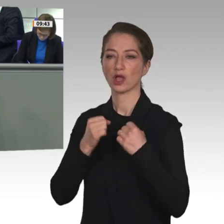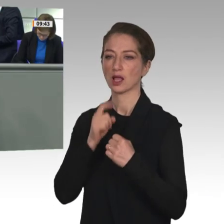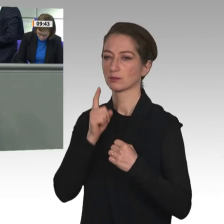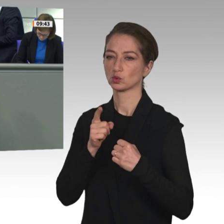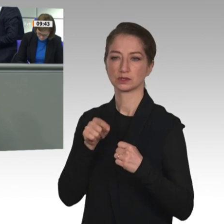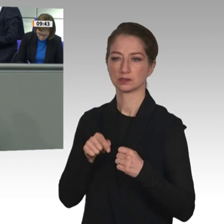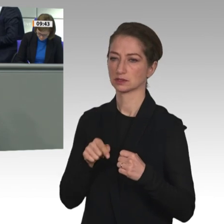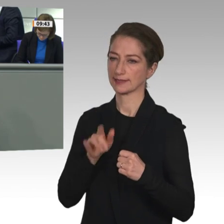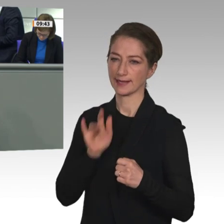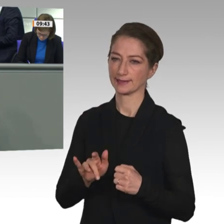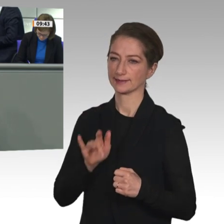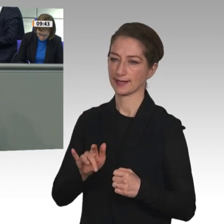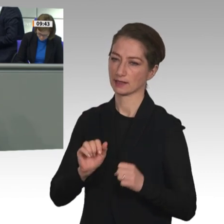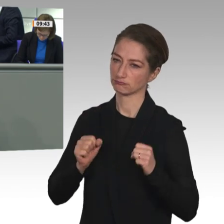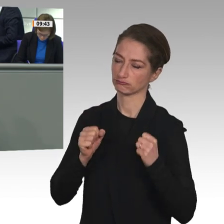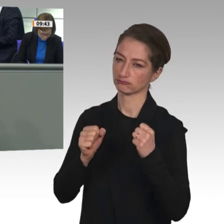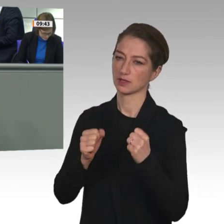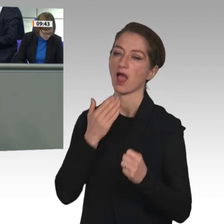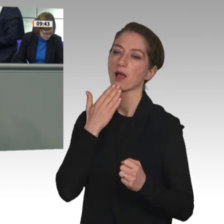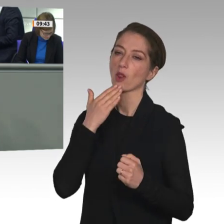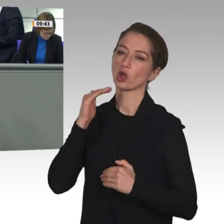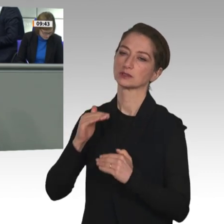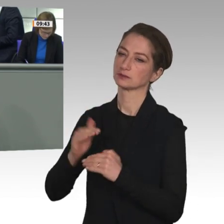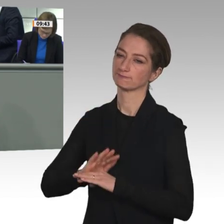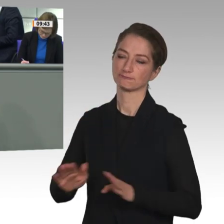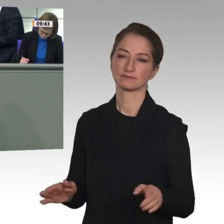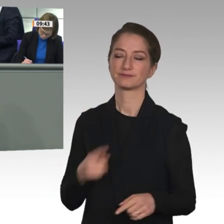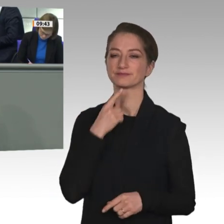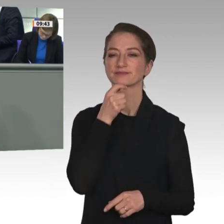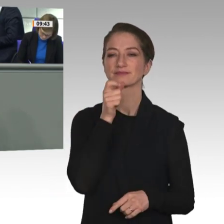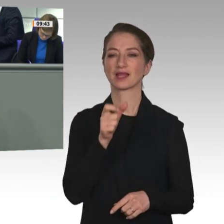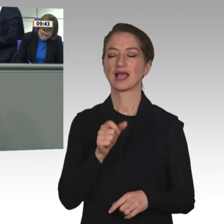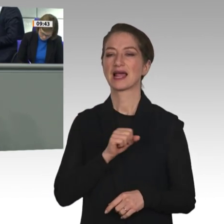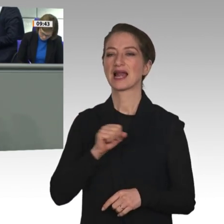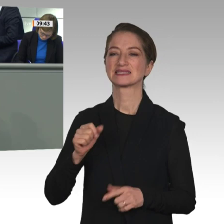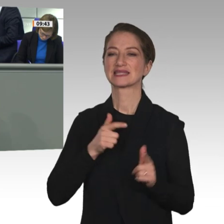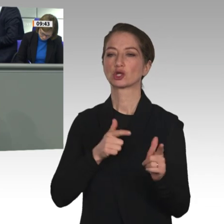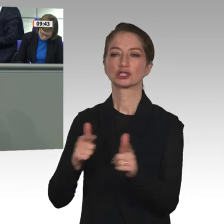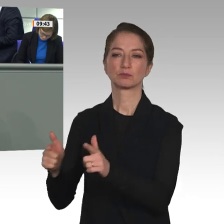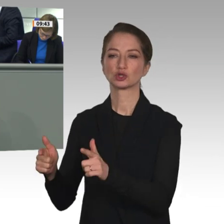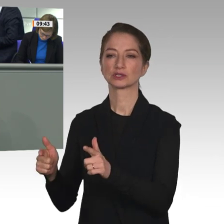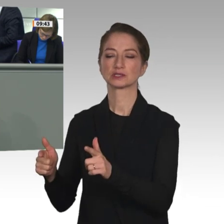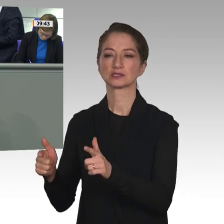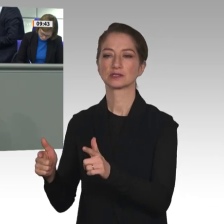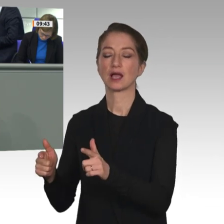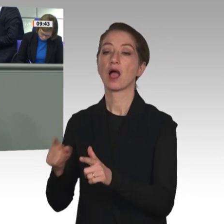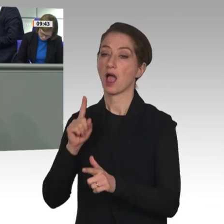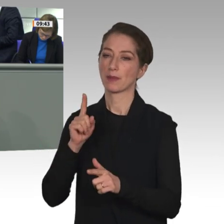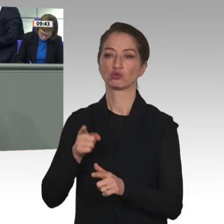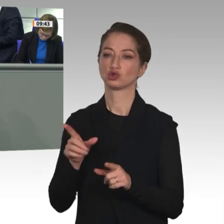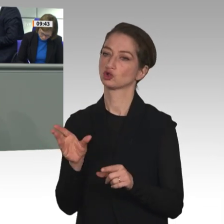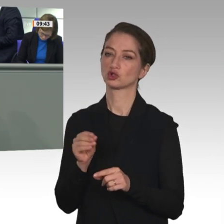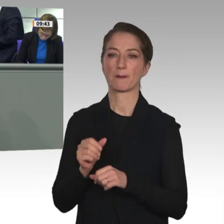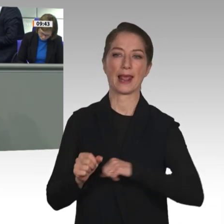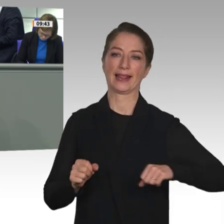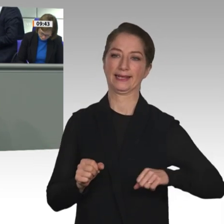Terrors heruntergespielt. Noch heute geht einigen das Wort Rechtsterrorismus nicht über die Lippen, ohne Linke im selben Atemzug zu